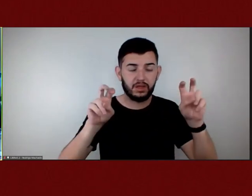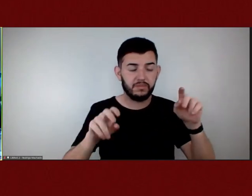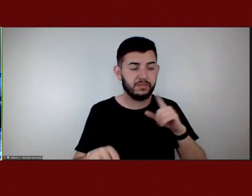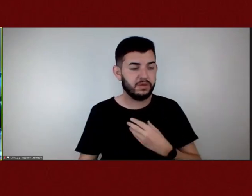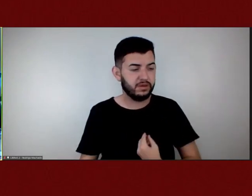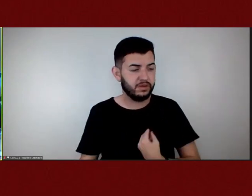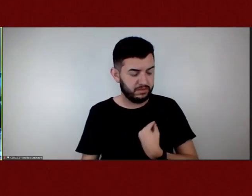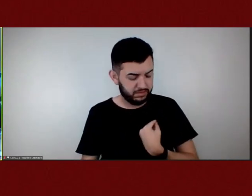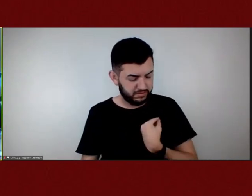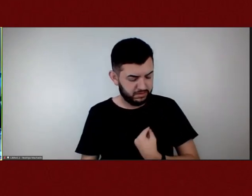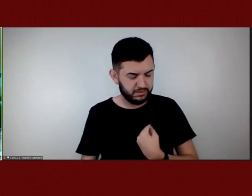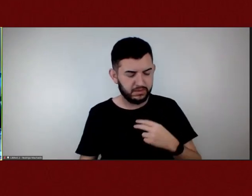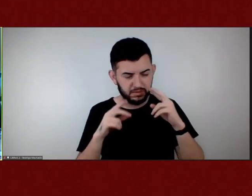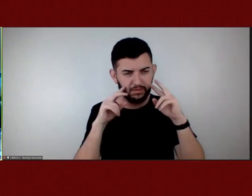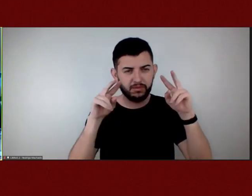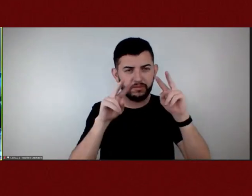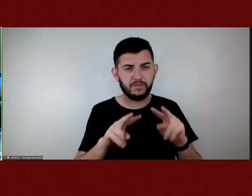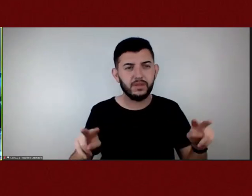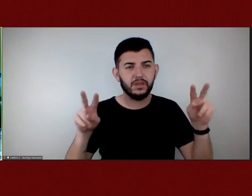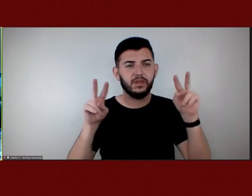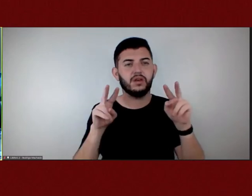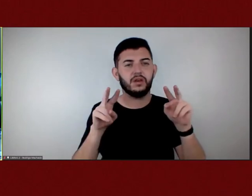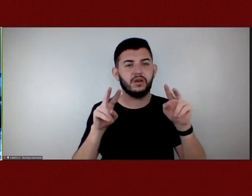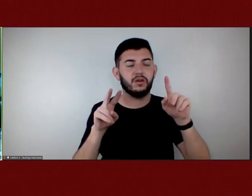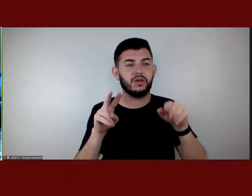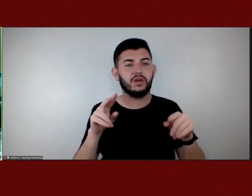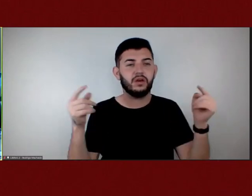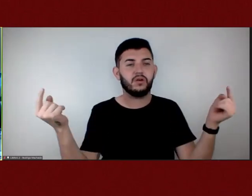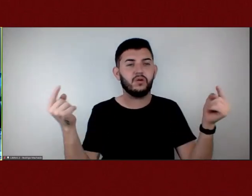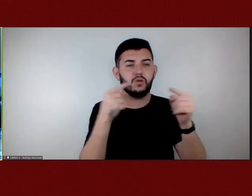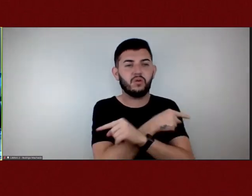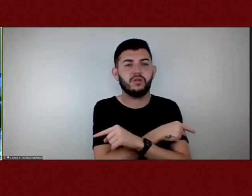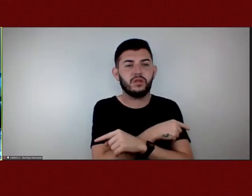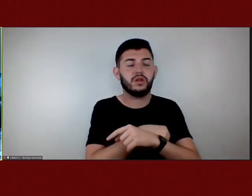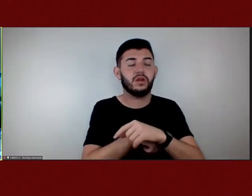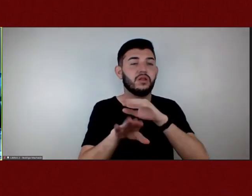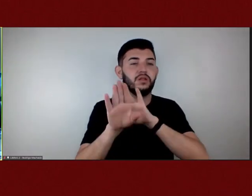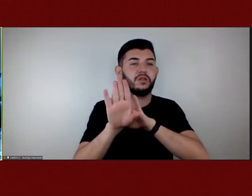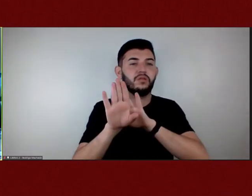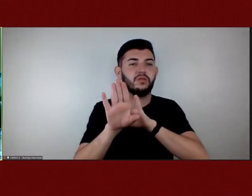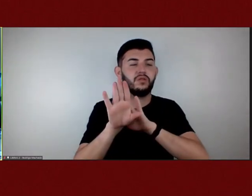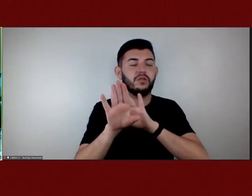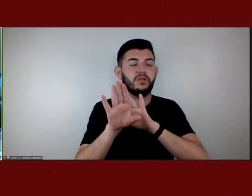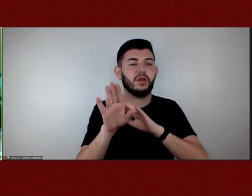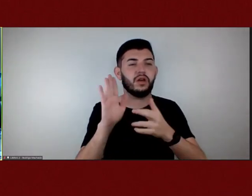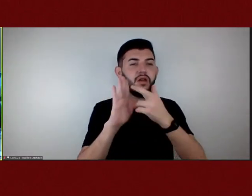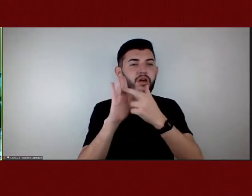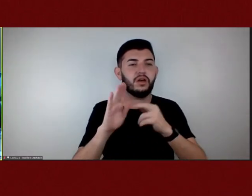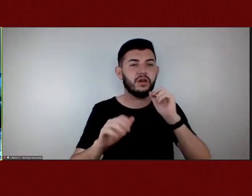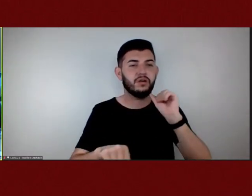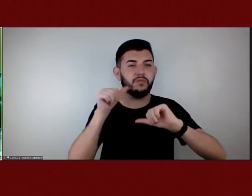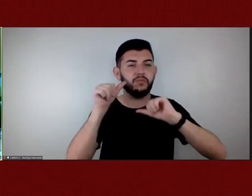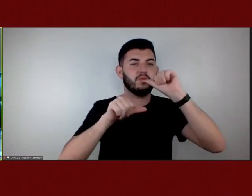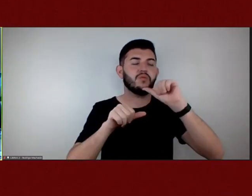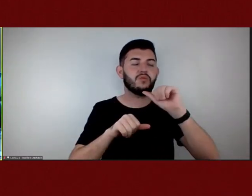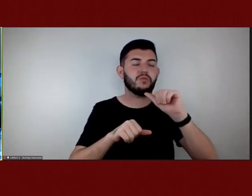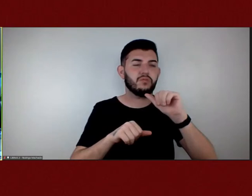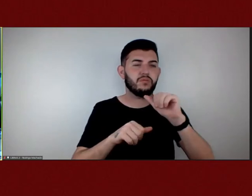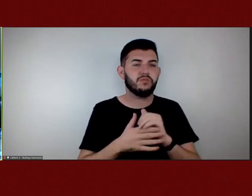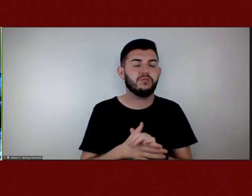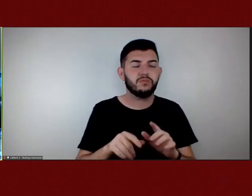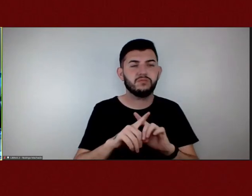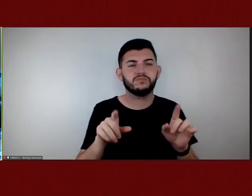que era em contraposição ideológica à revolução e às reformas. aludida, sim, à